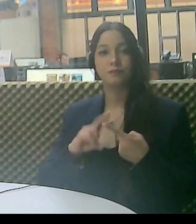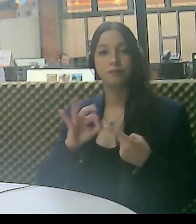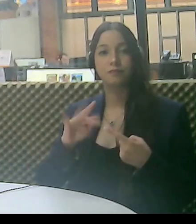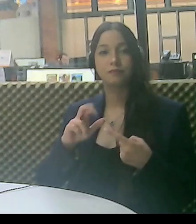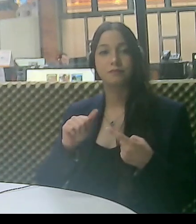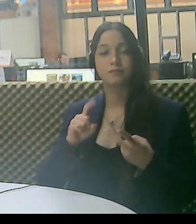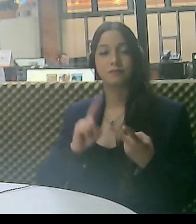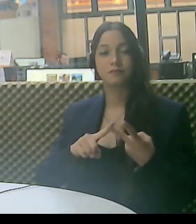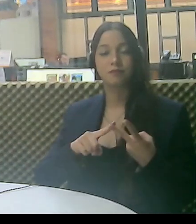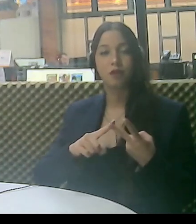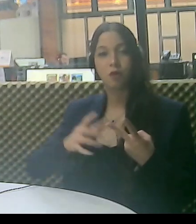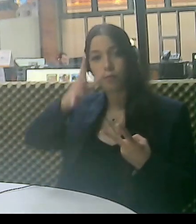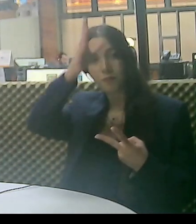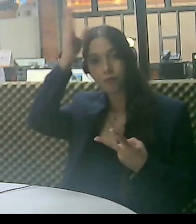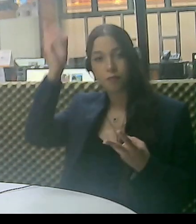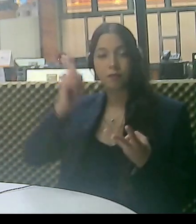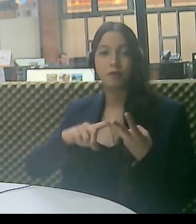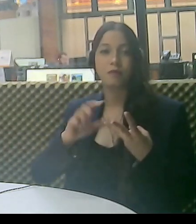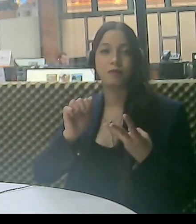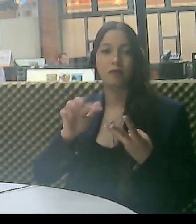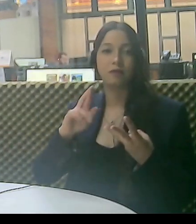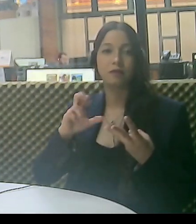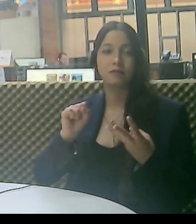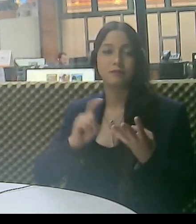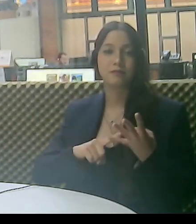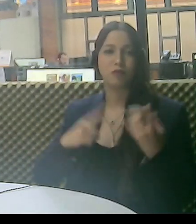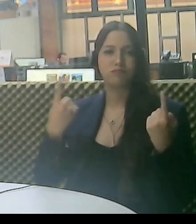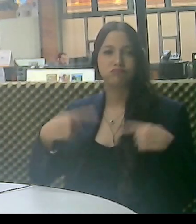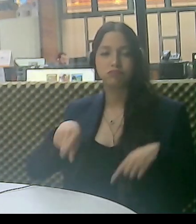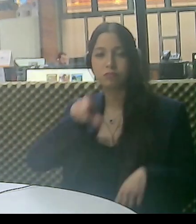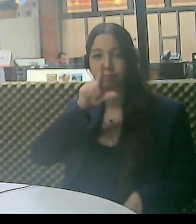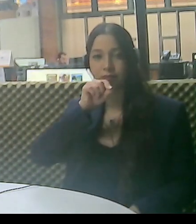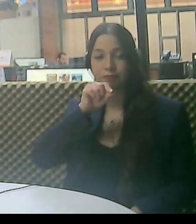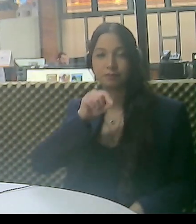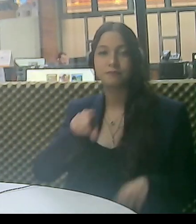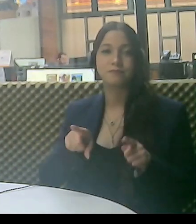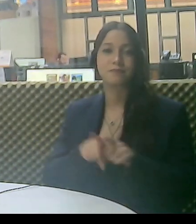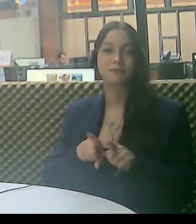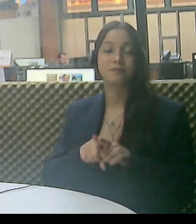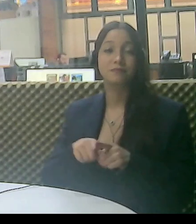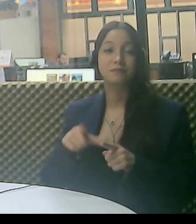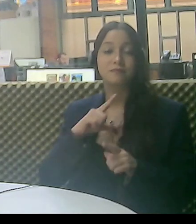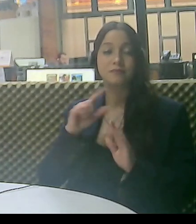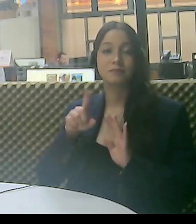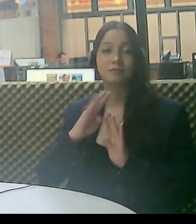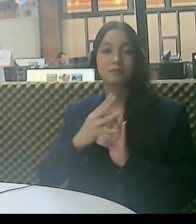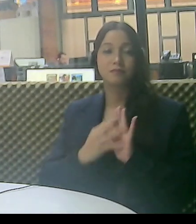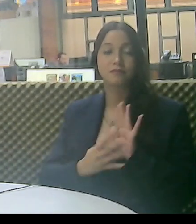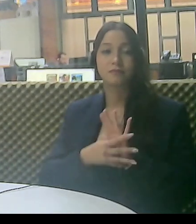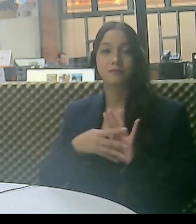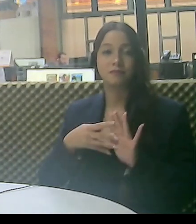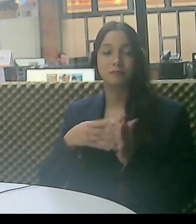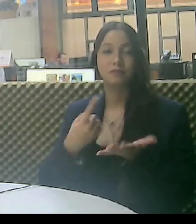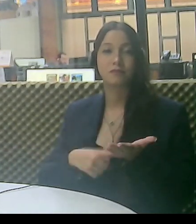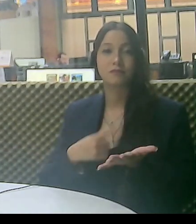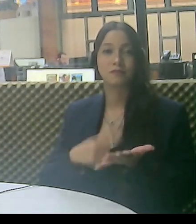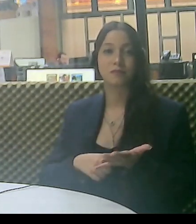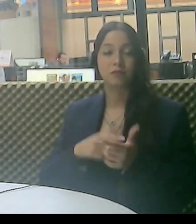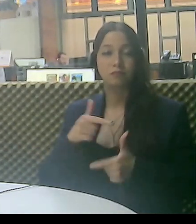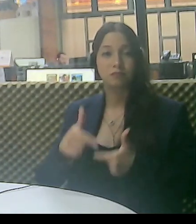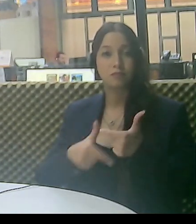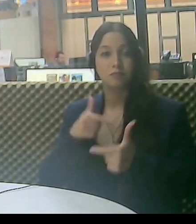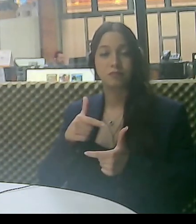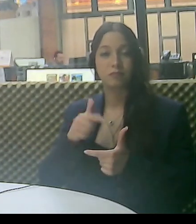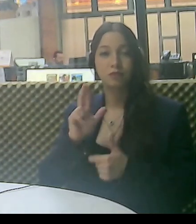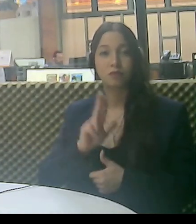do Bombeiro, Alferes Run e Desafio do Parque. Também estão programadas as Corridas do Trabalhador, de Revezamento